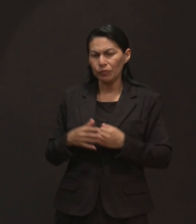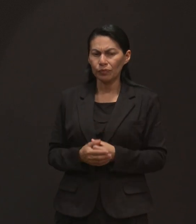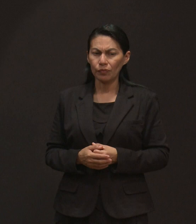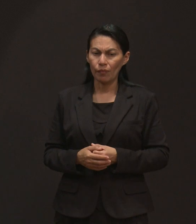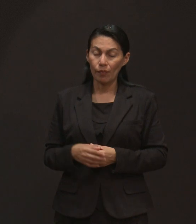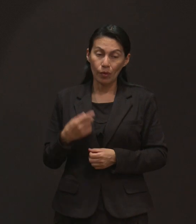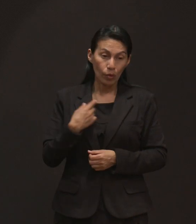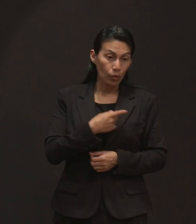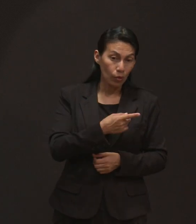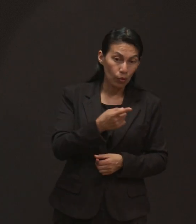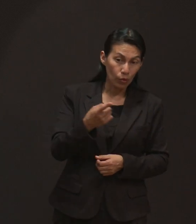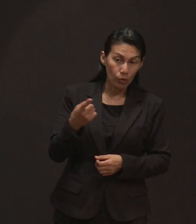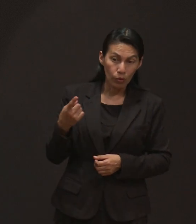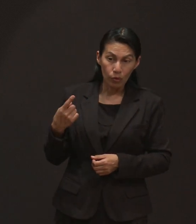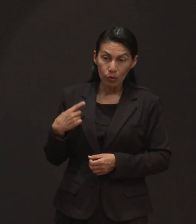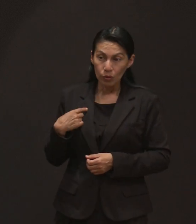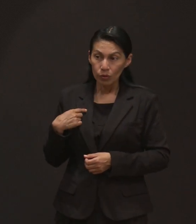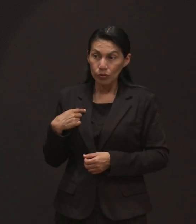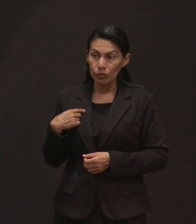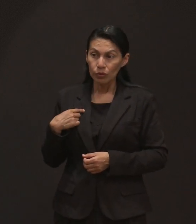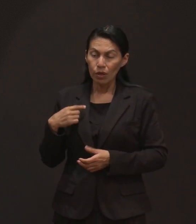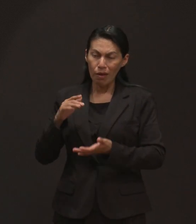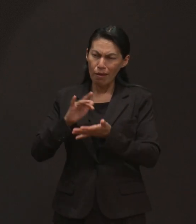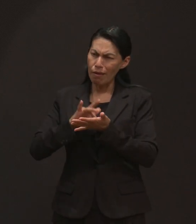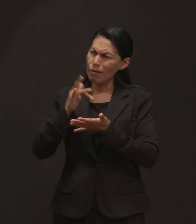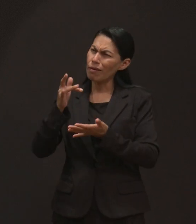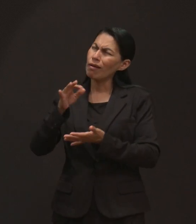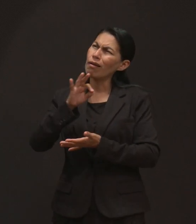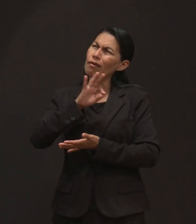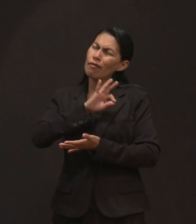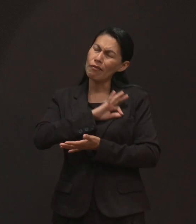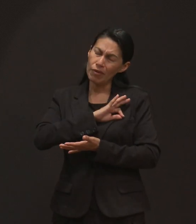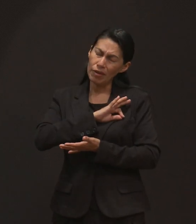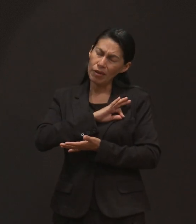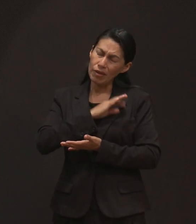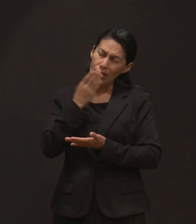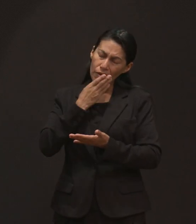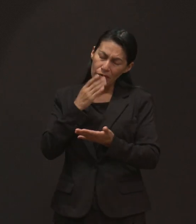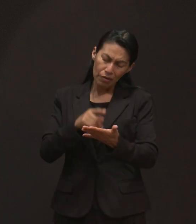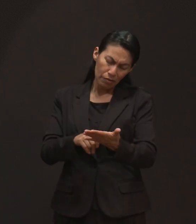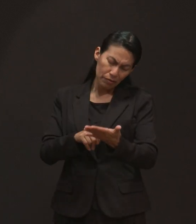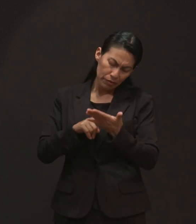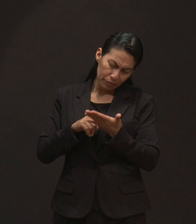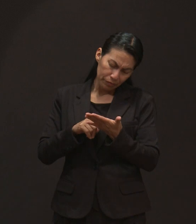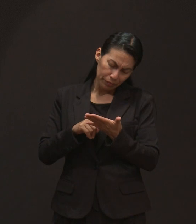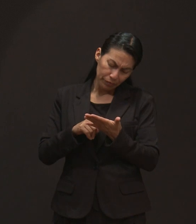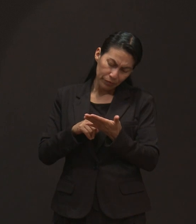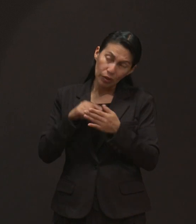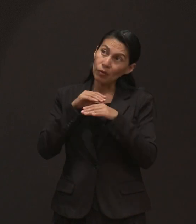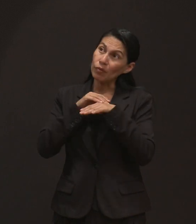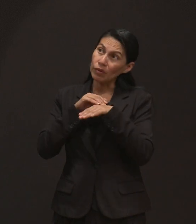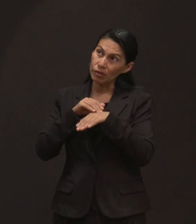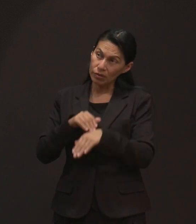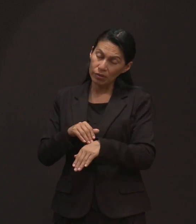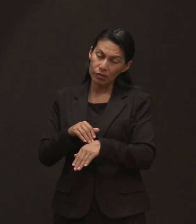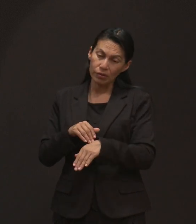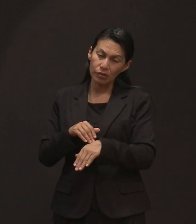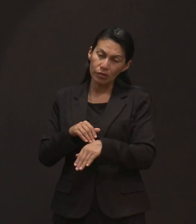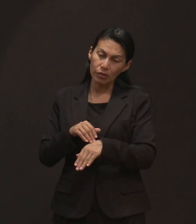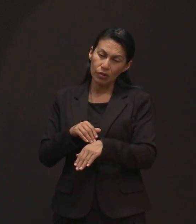sobreabundantes cuando nuestra acción se realiza por la fe, sí, en la palabra de Dios,